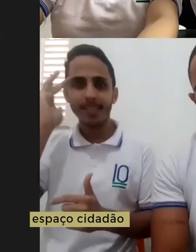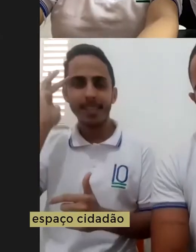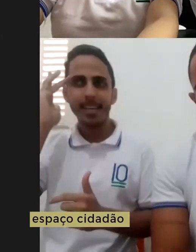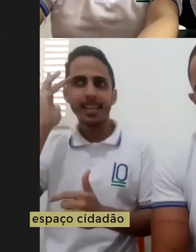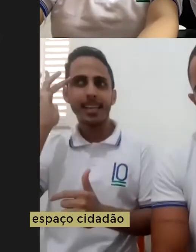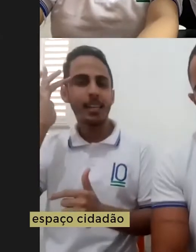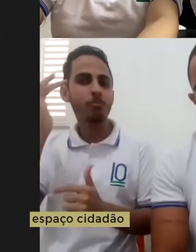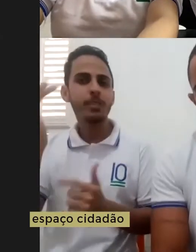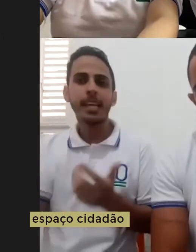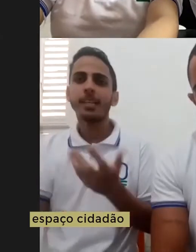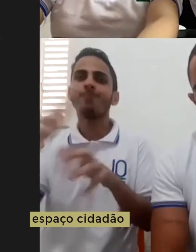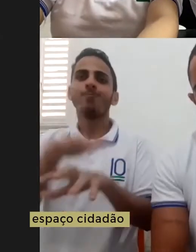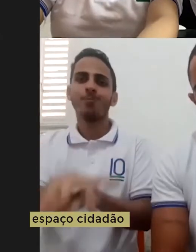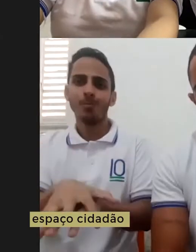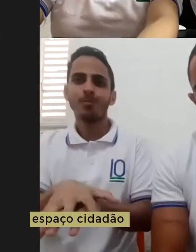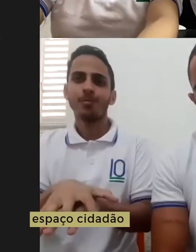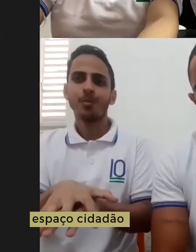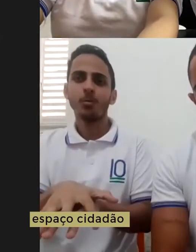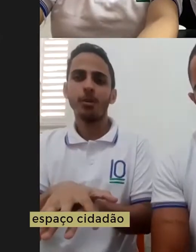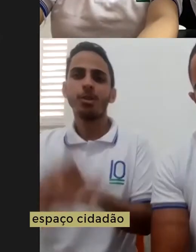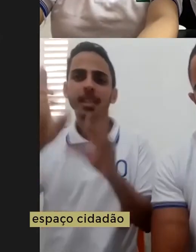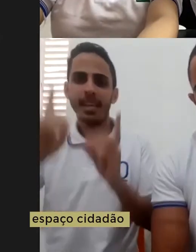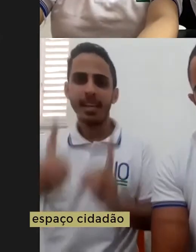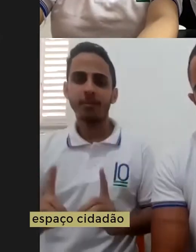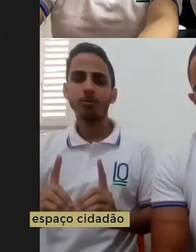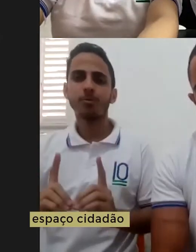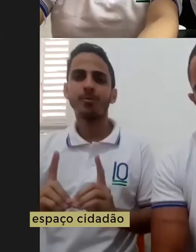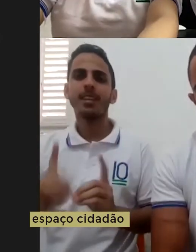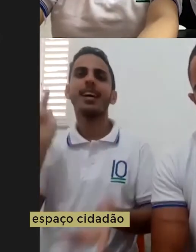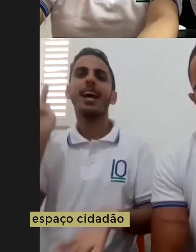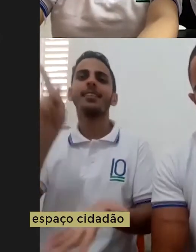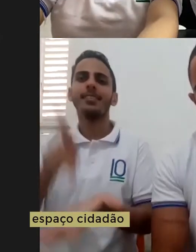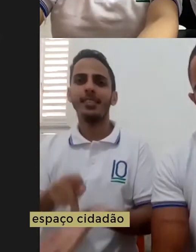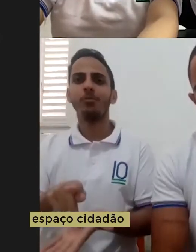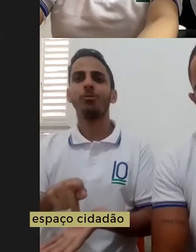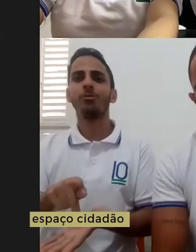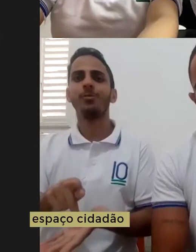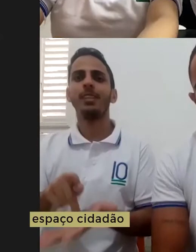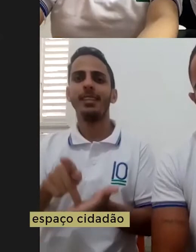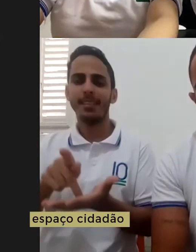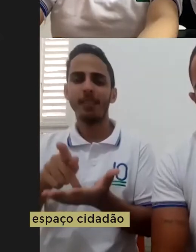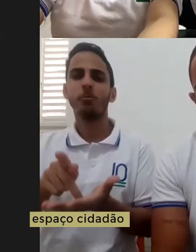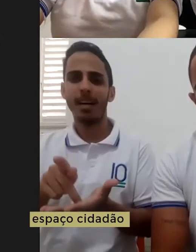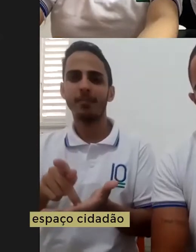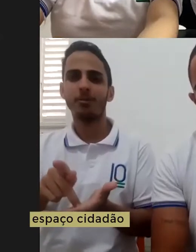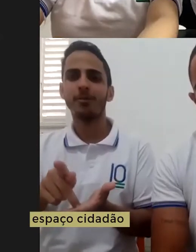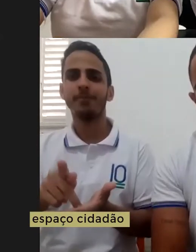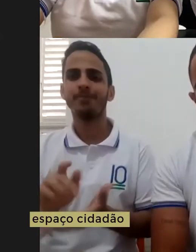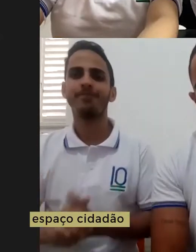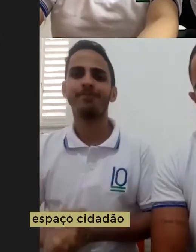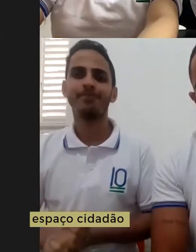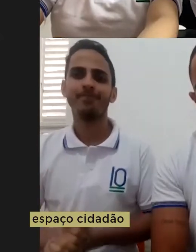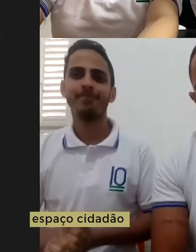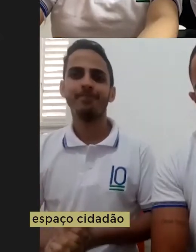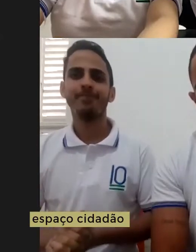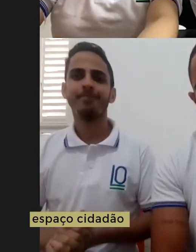aqueles que não têm os seus direitos garantidos e assegurados.